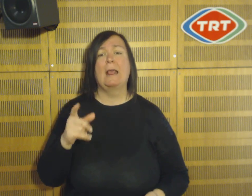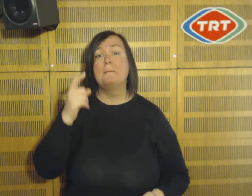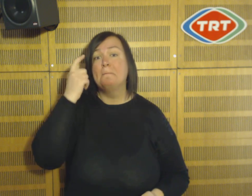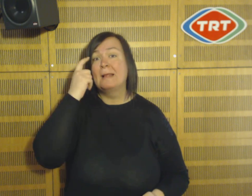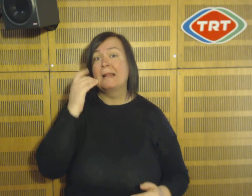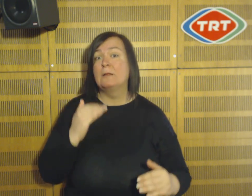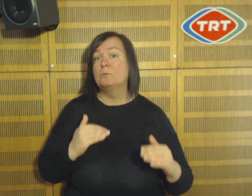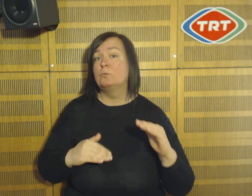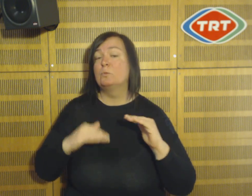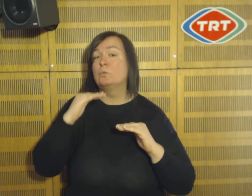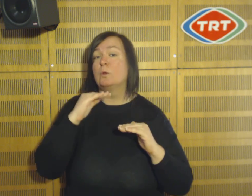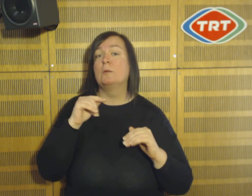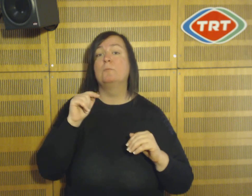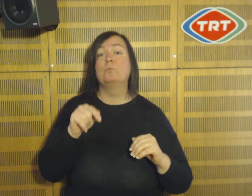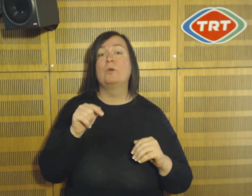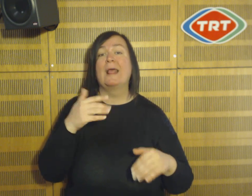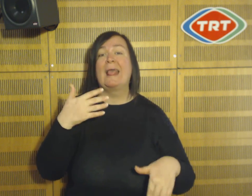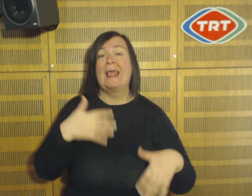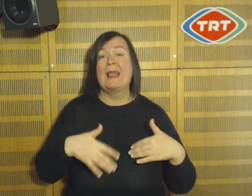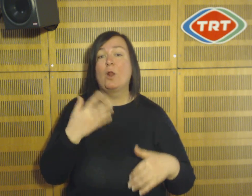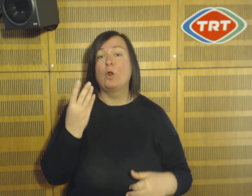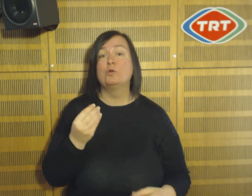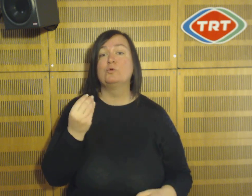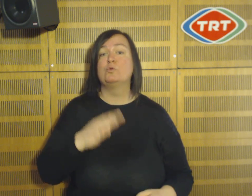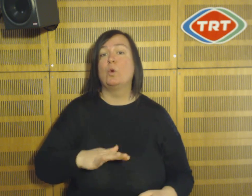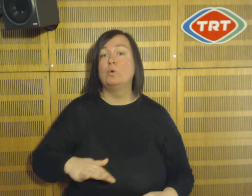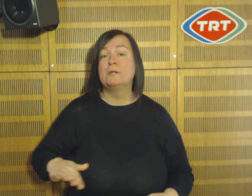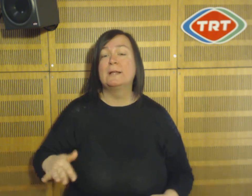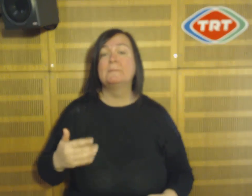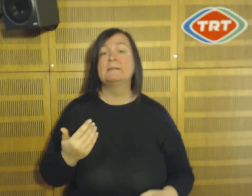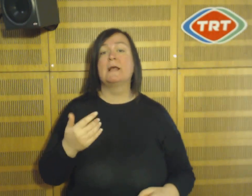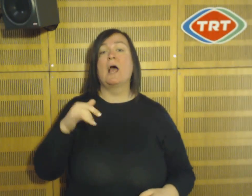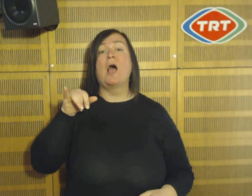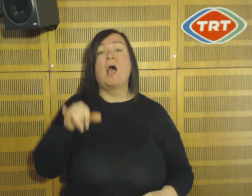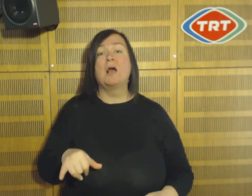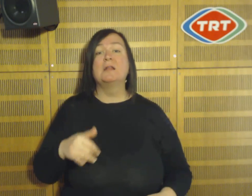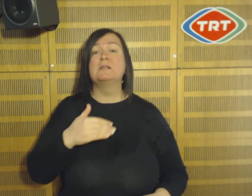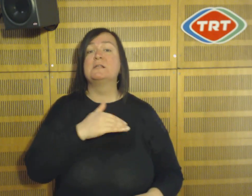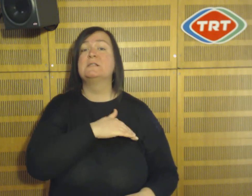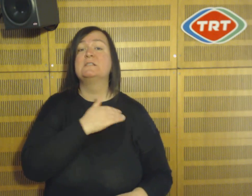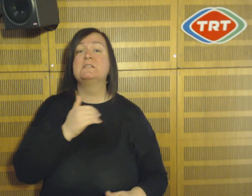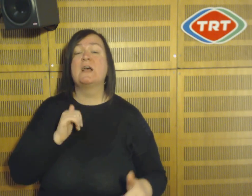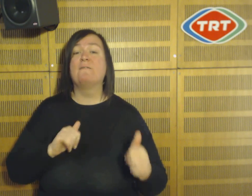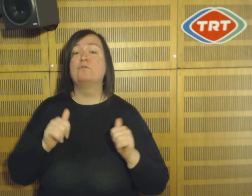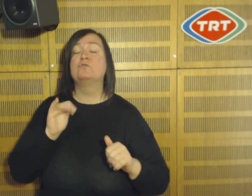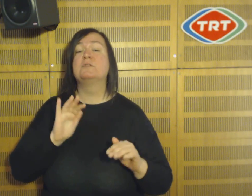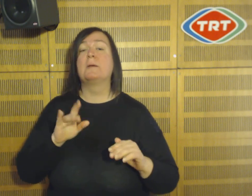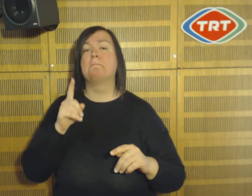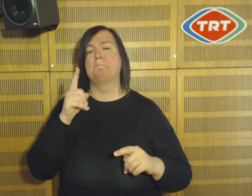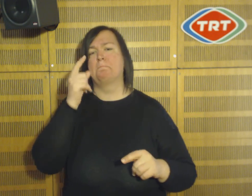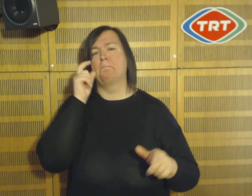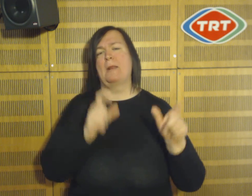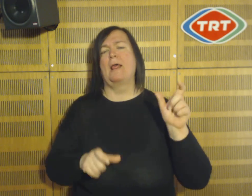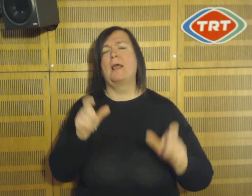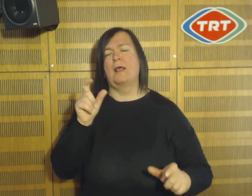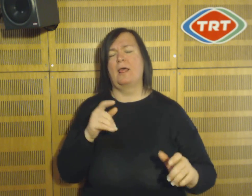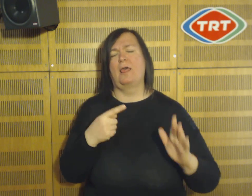donatılarak bu engeli olan çocuklarımızın haklarını savunacak birer birey haline getirilmesi amaçlandı Bu bir